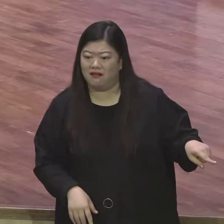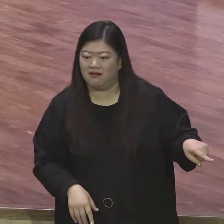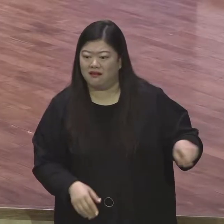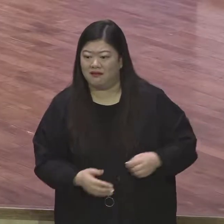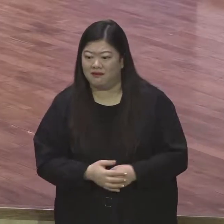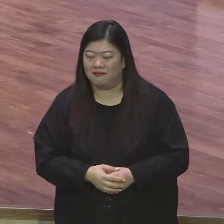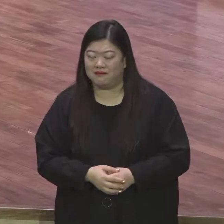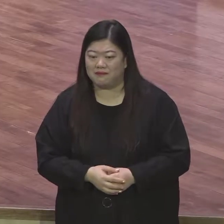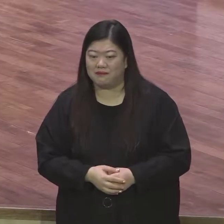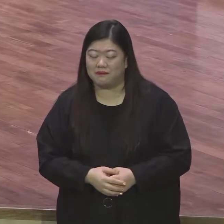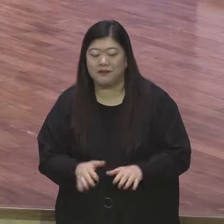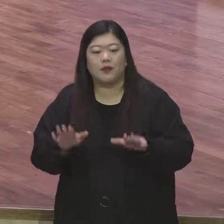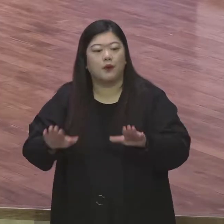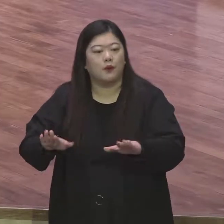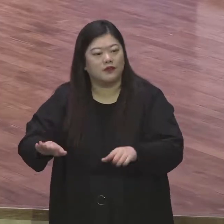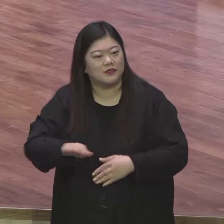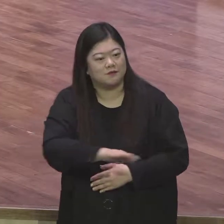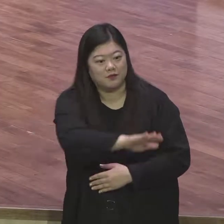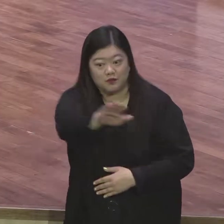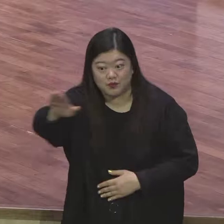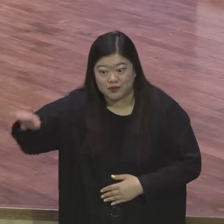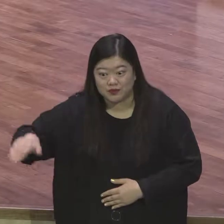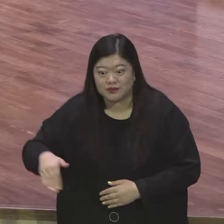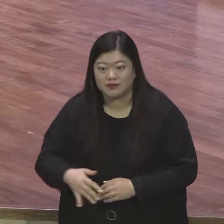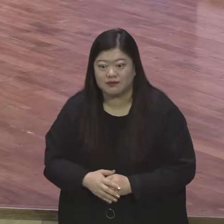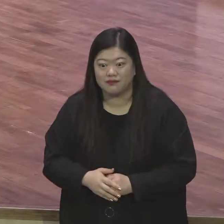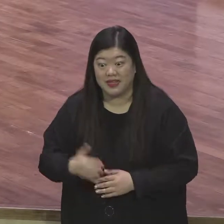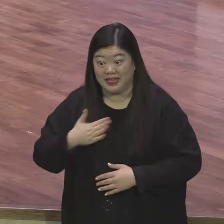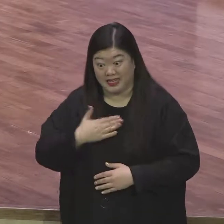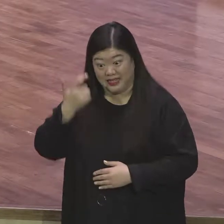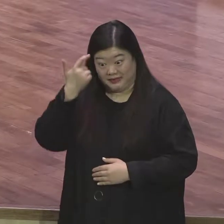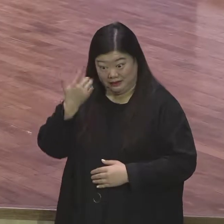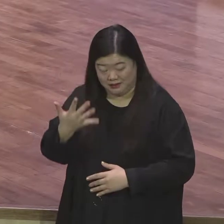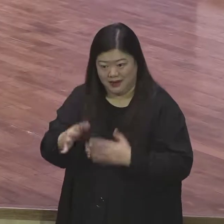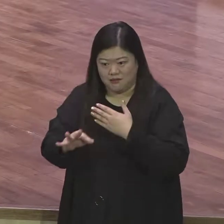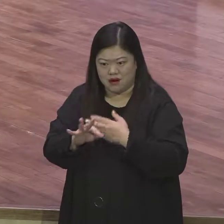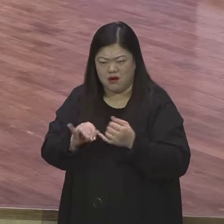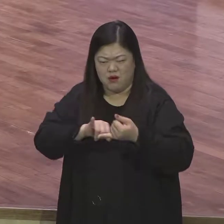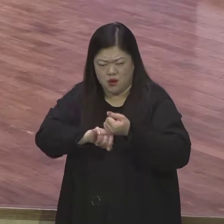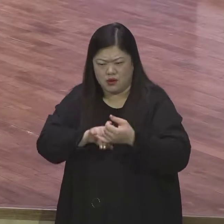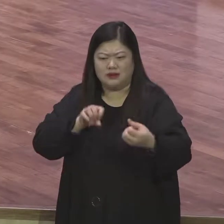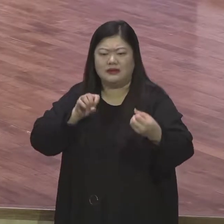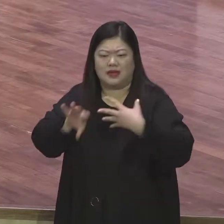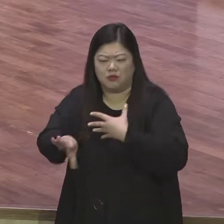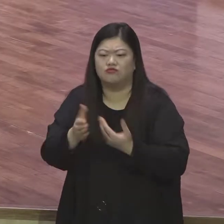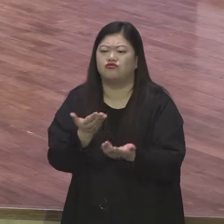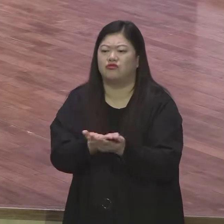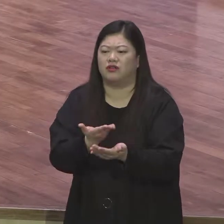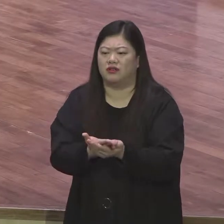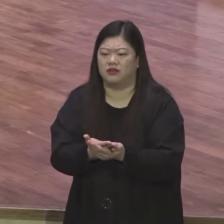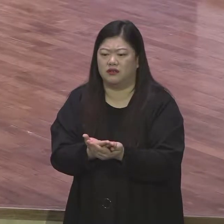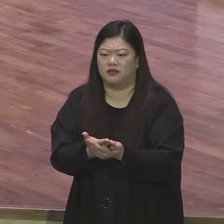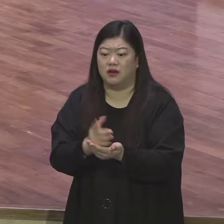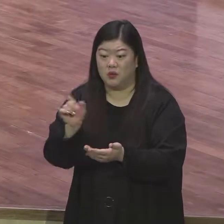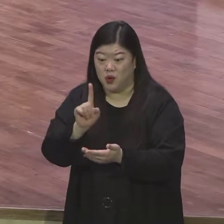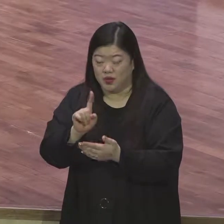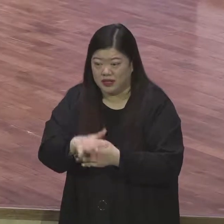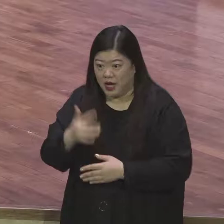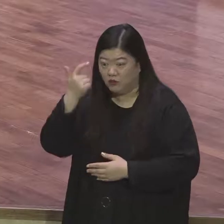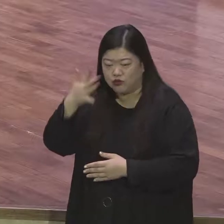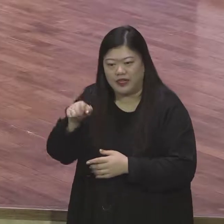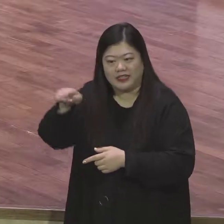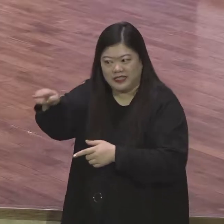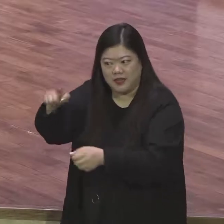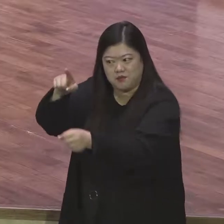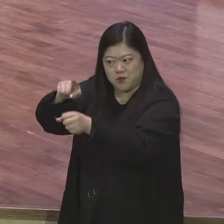오늘 예언계 성도들 담나시기 바랍니다. 자꾸 사이클 맞지도 않는데 방향 맞추고 살면